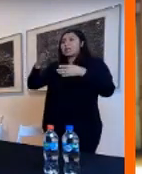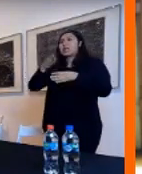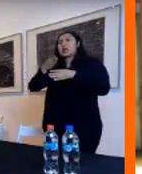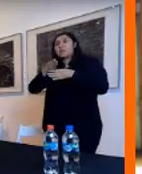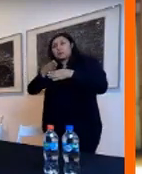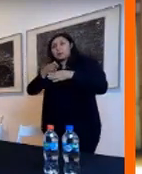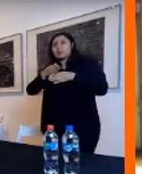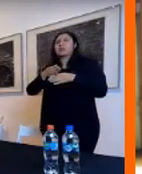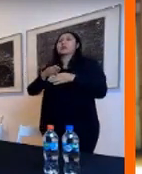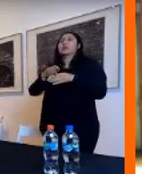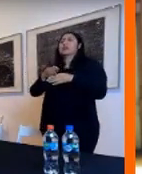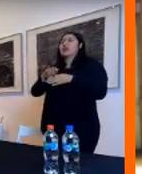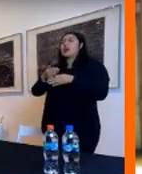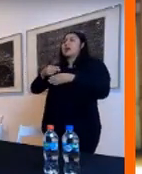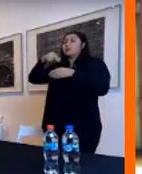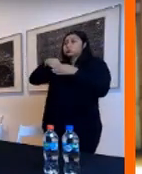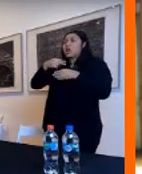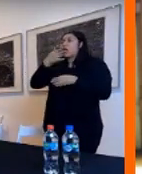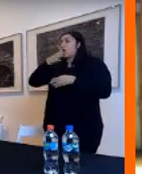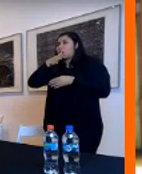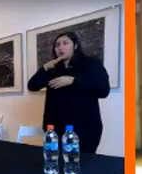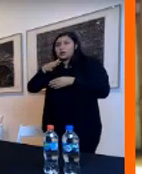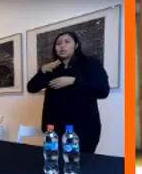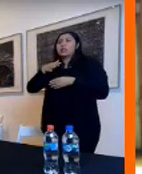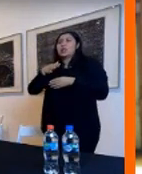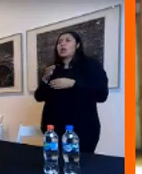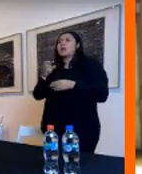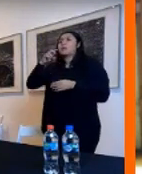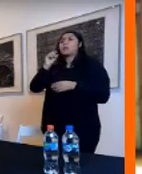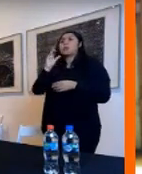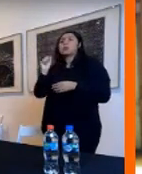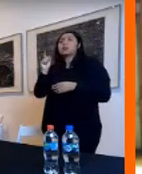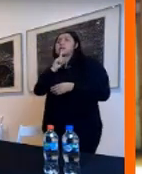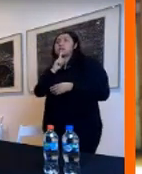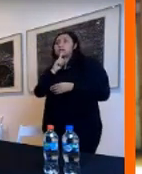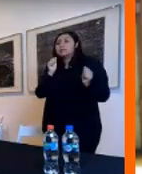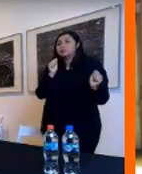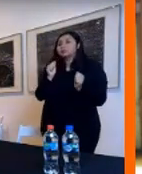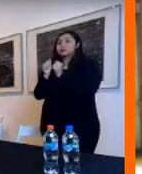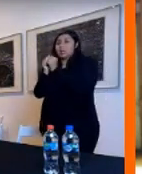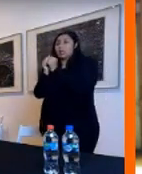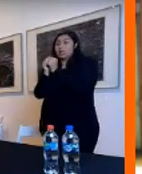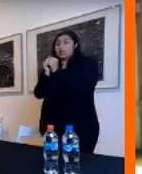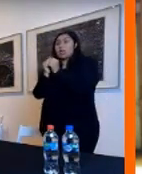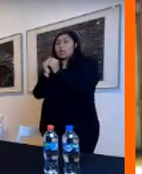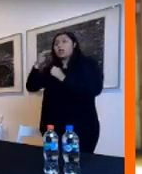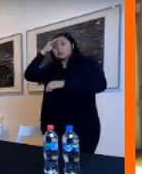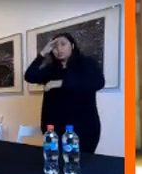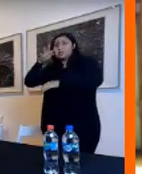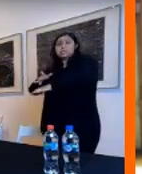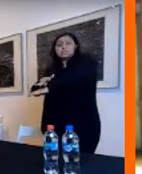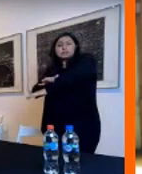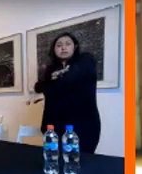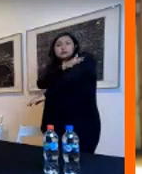distintas molduras de madera. Entonces, estas narraciones, estos podcasts se van complementando con esta experiencia sensorial, experiencia